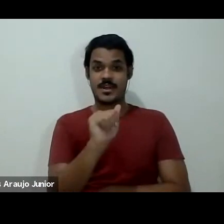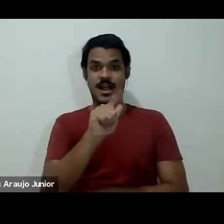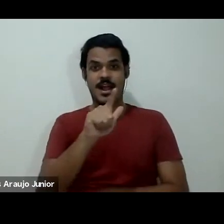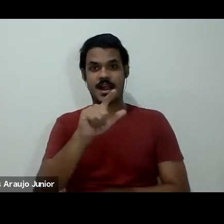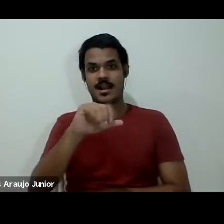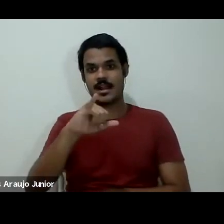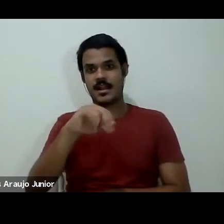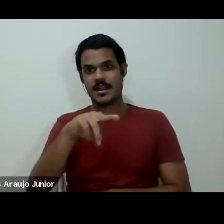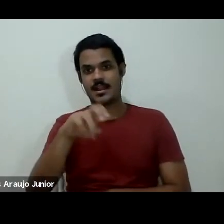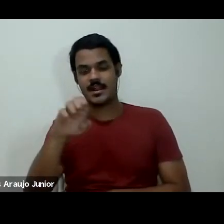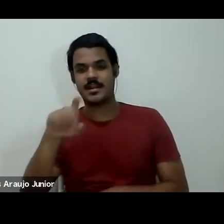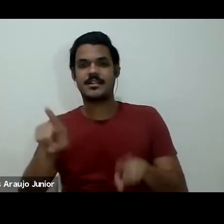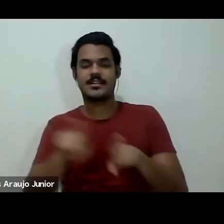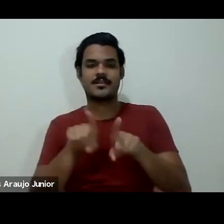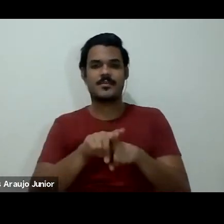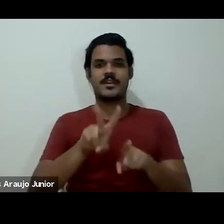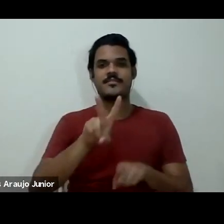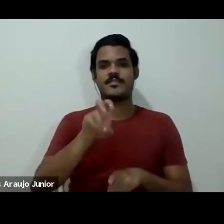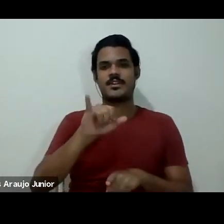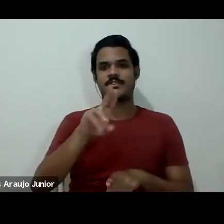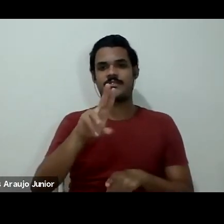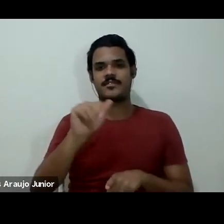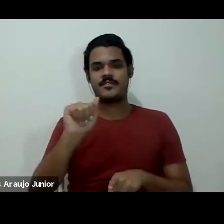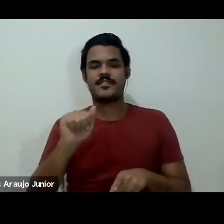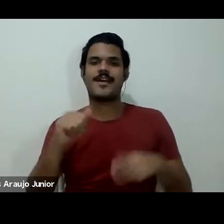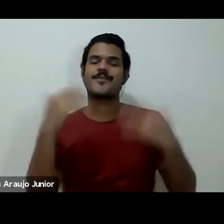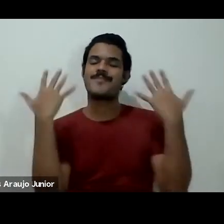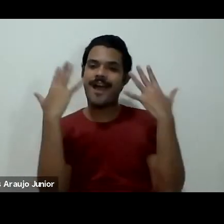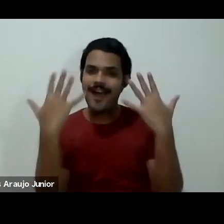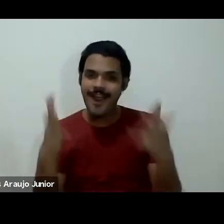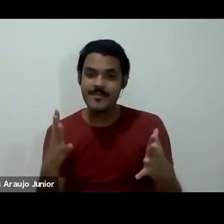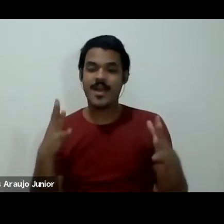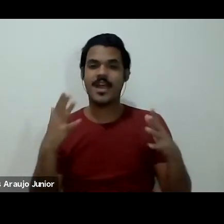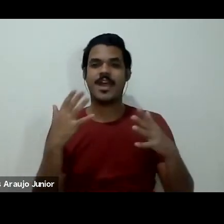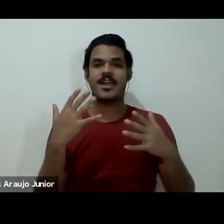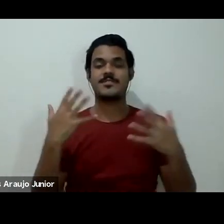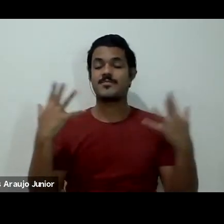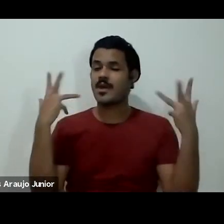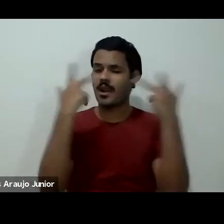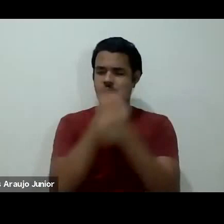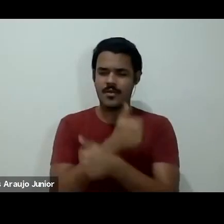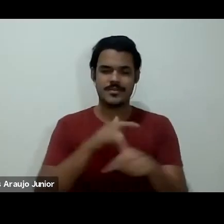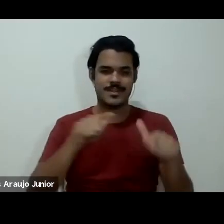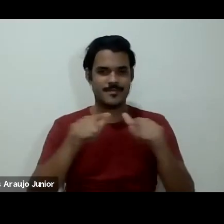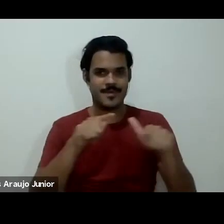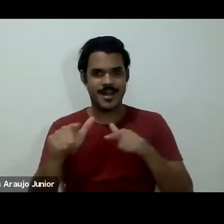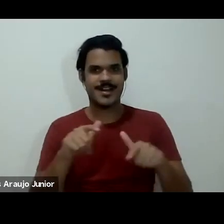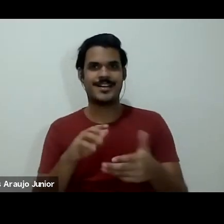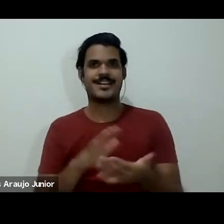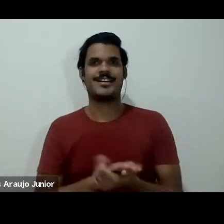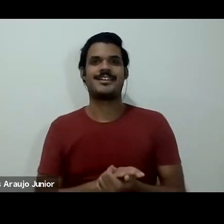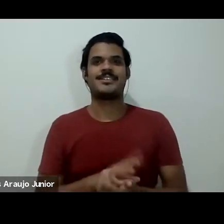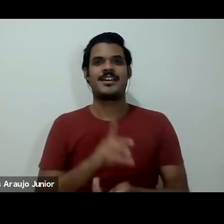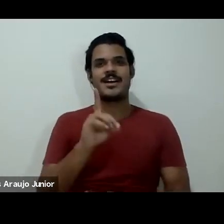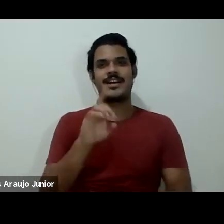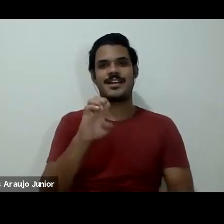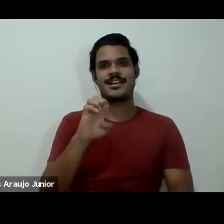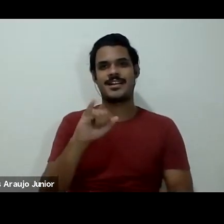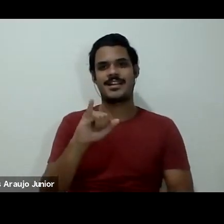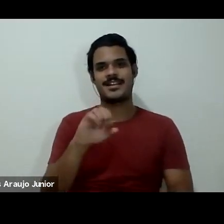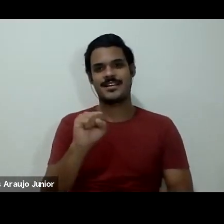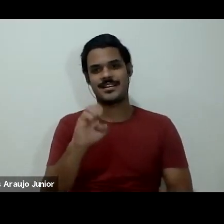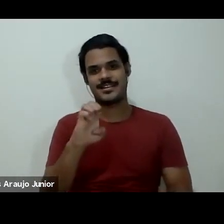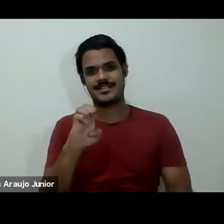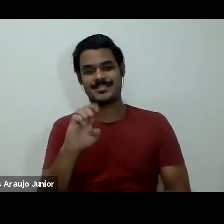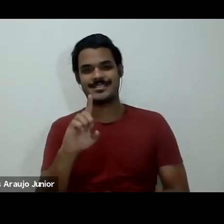Nunes, viva, parabéns pelo lindo trabalho. A professora Deise Medina já está aqui